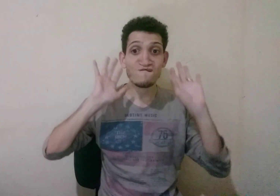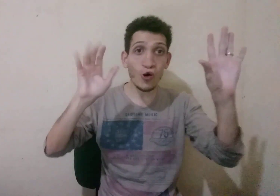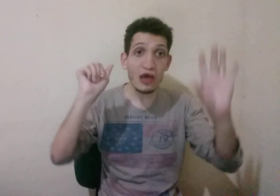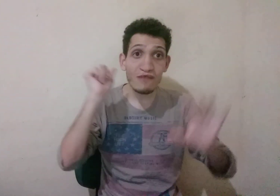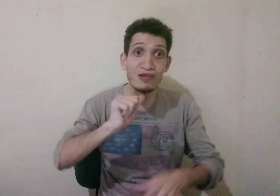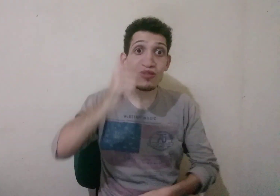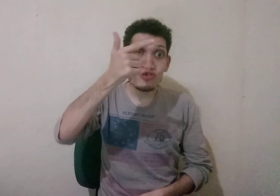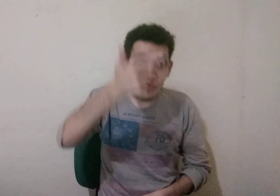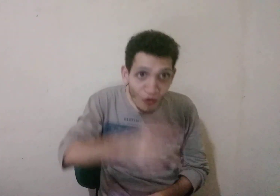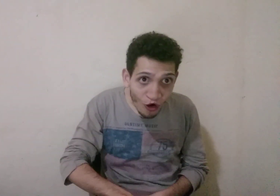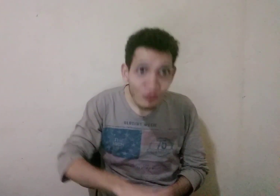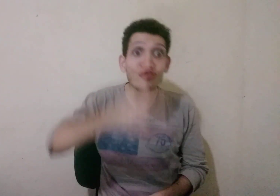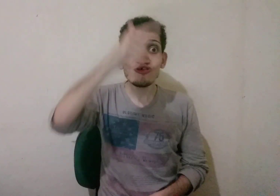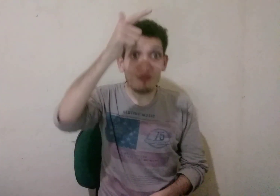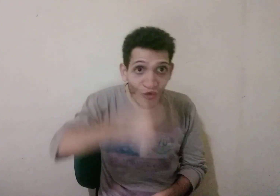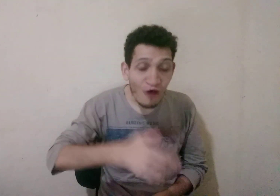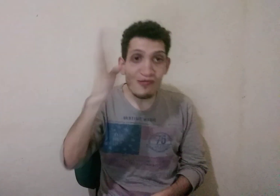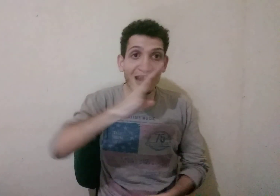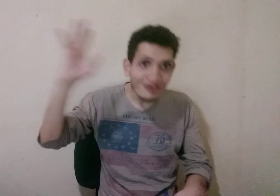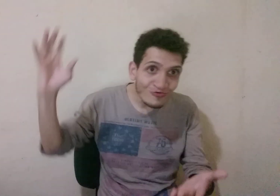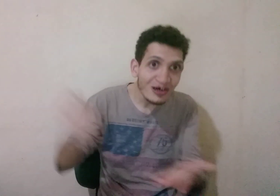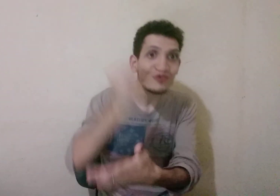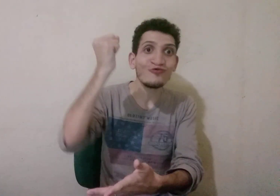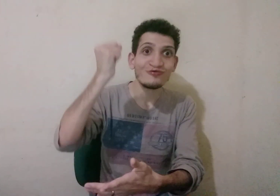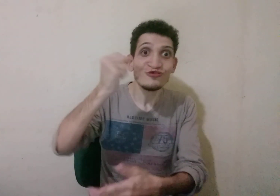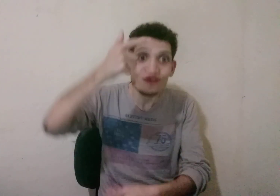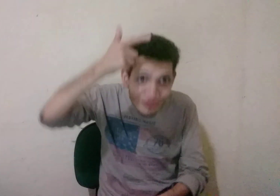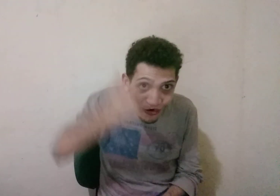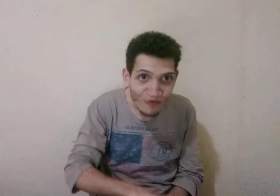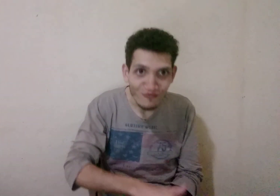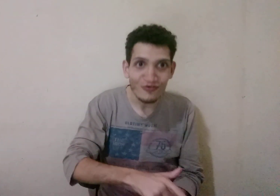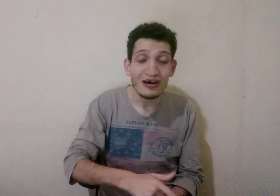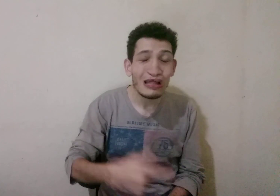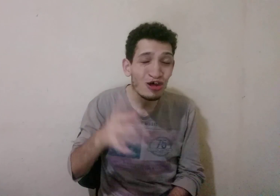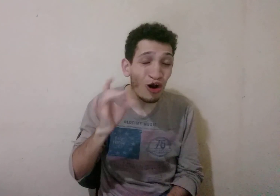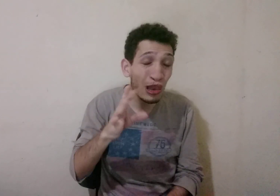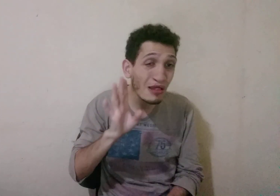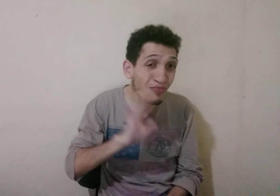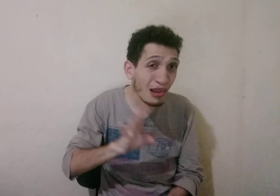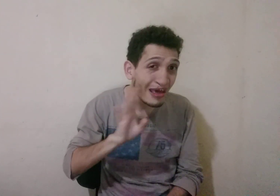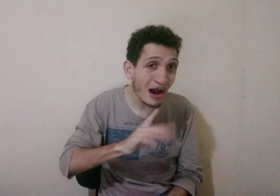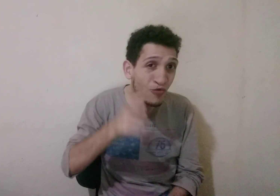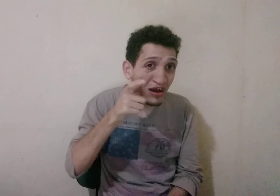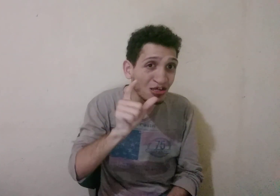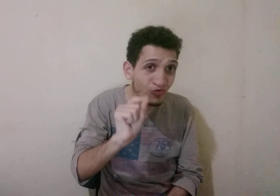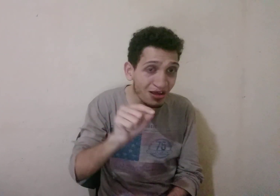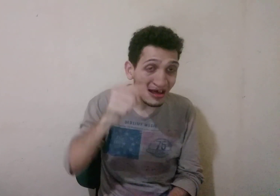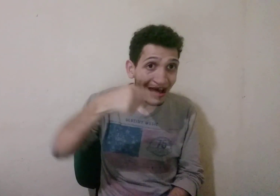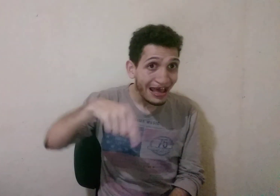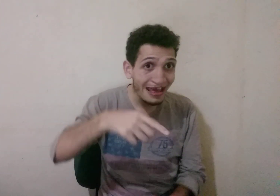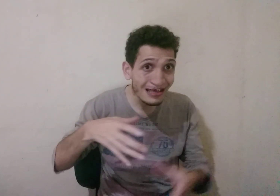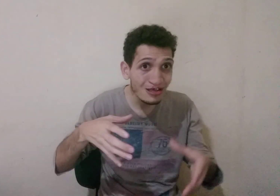Vôlei feminino de novo, e novo Brasil, andou. De novo. E só, a diferença do quê? Esses